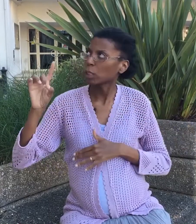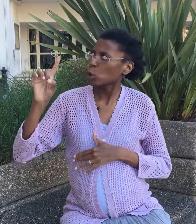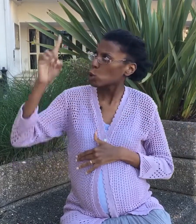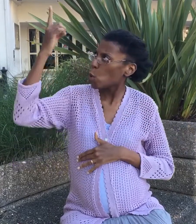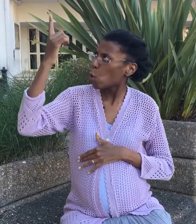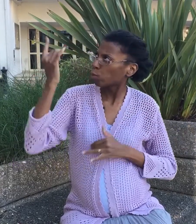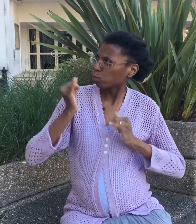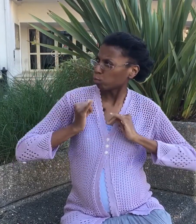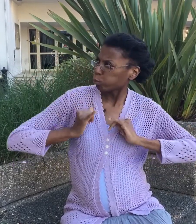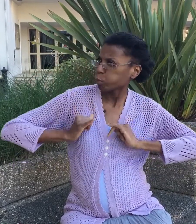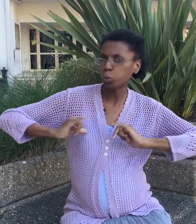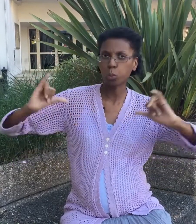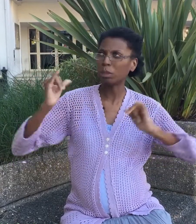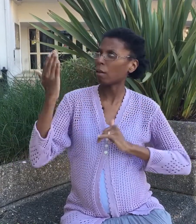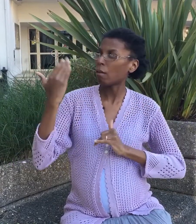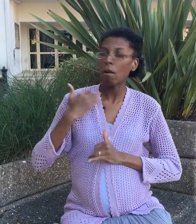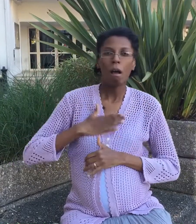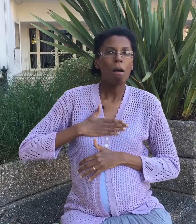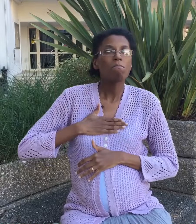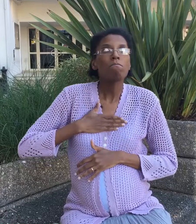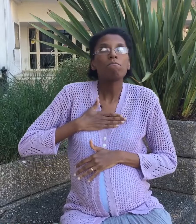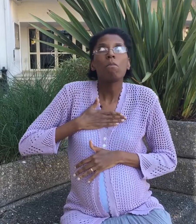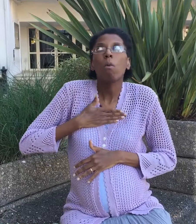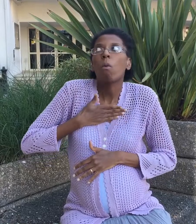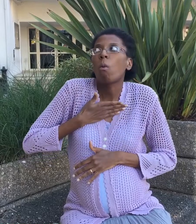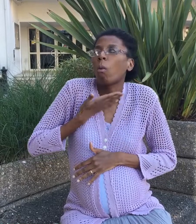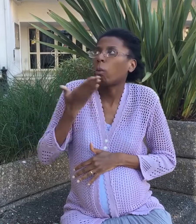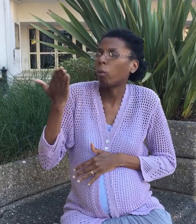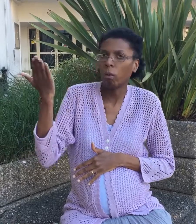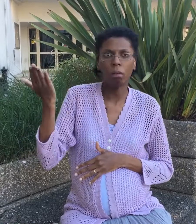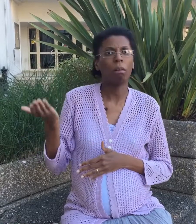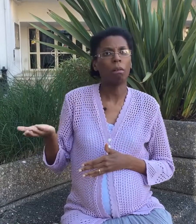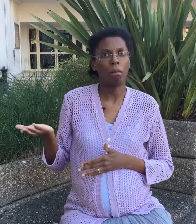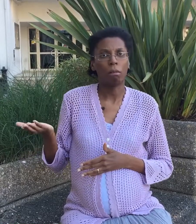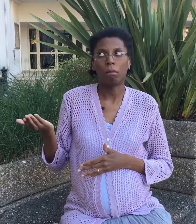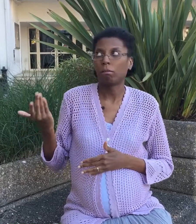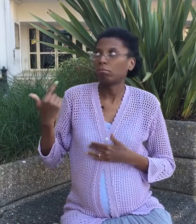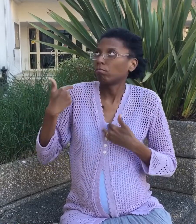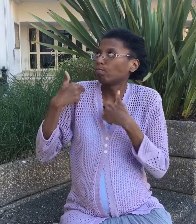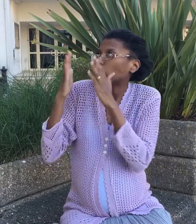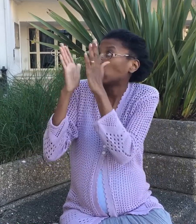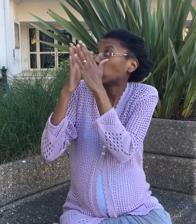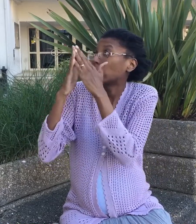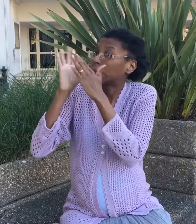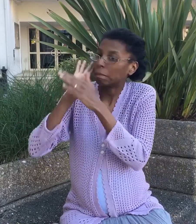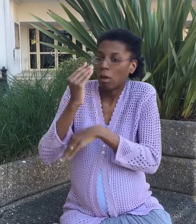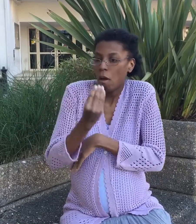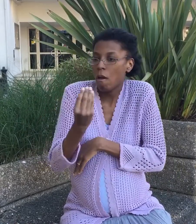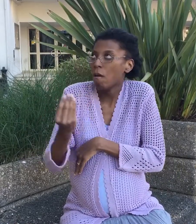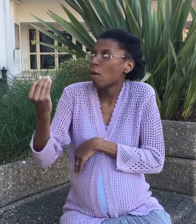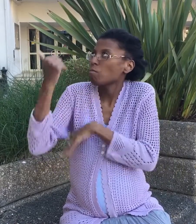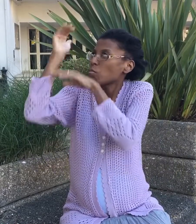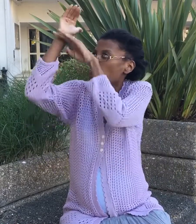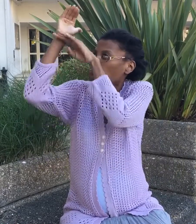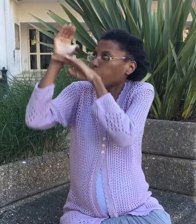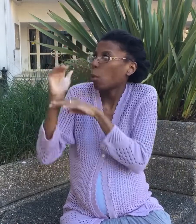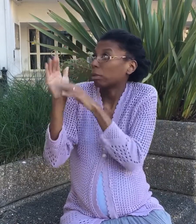en continuant à solliciter pour ses enfants la protection d'un Dieu